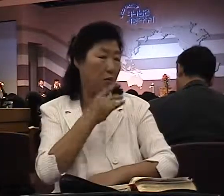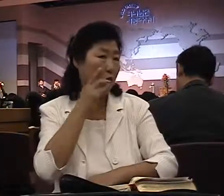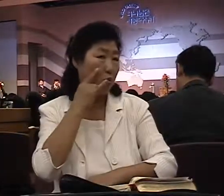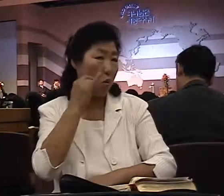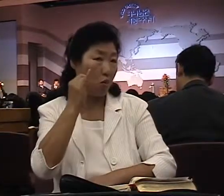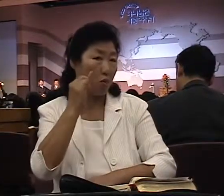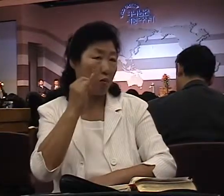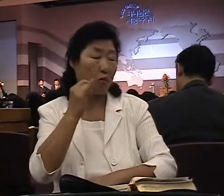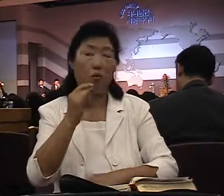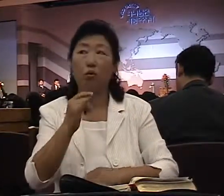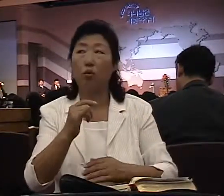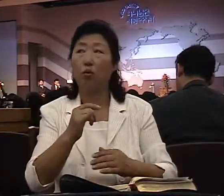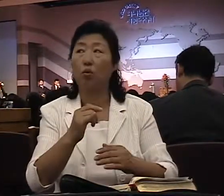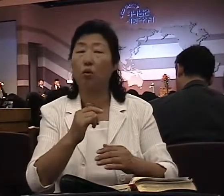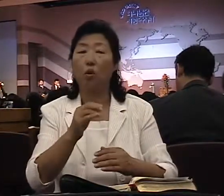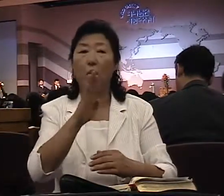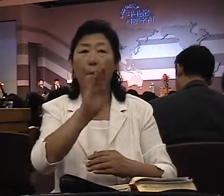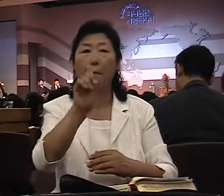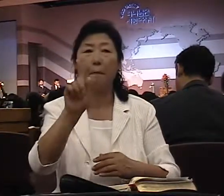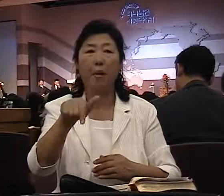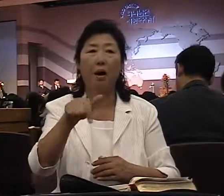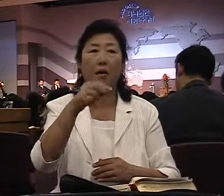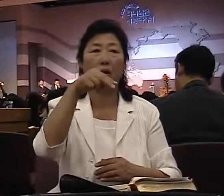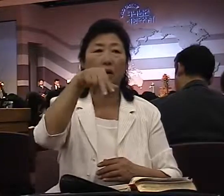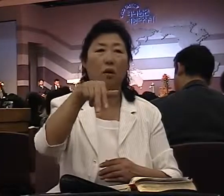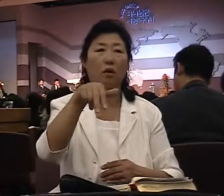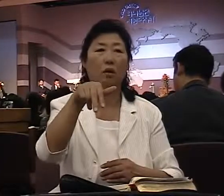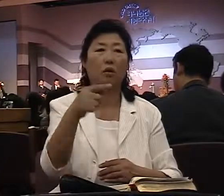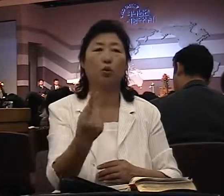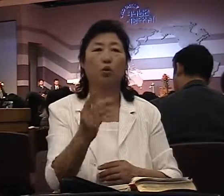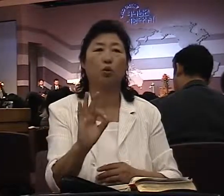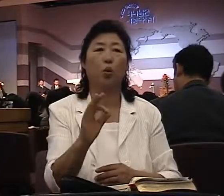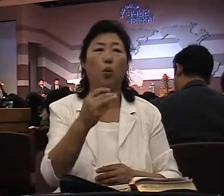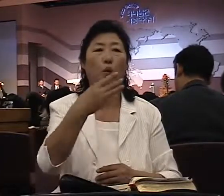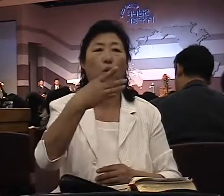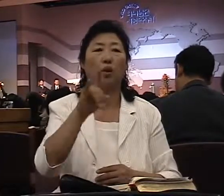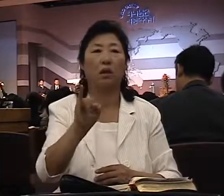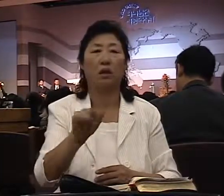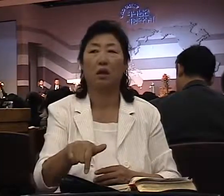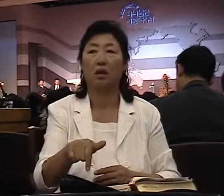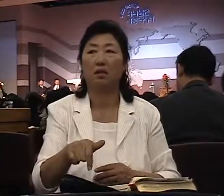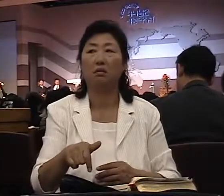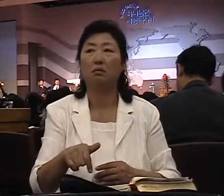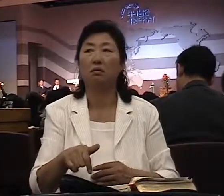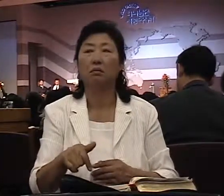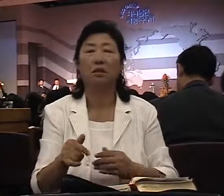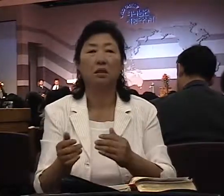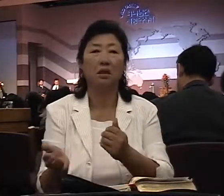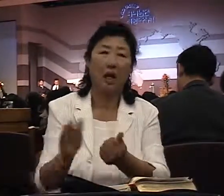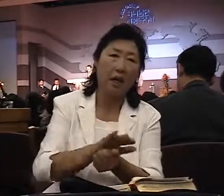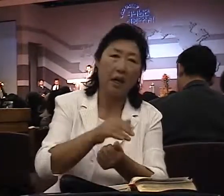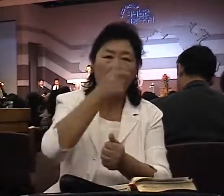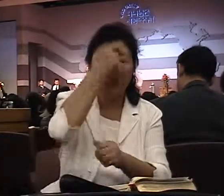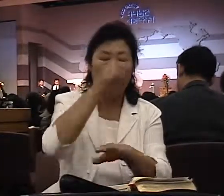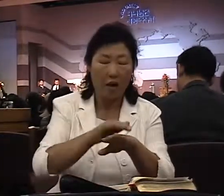또 박종태 장로님 장례 예배 잘 마쳤습니다. 우리 주님의 위로가 함께 하시길